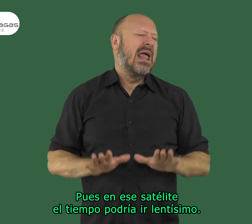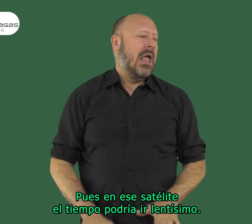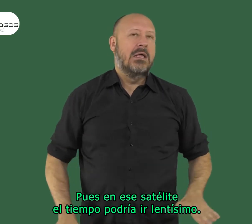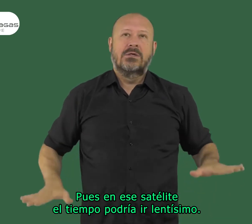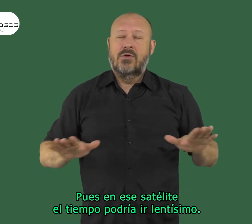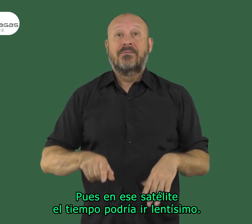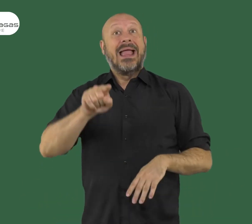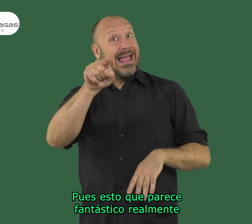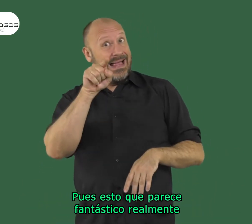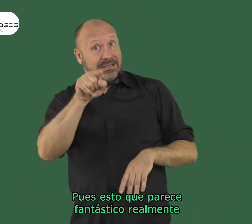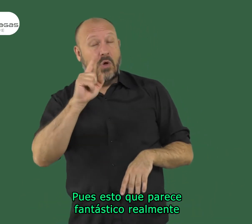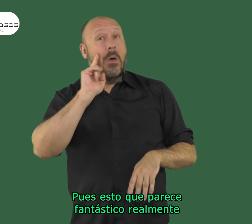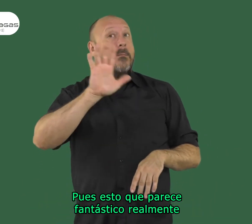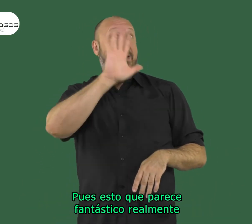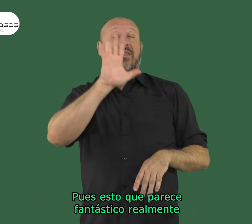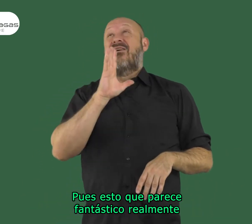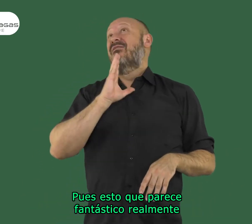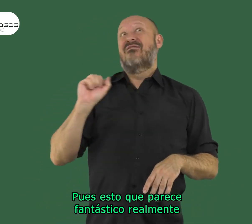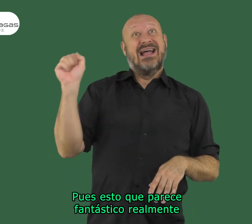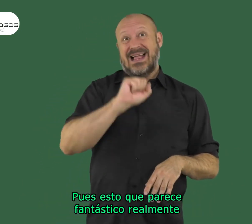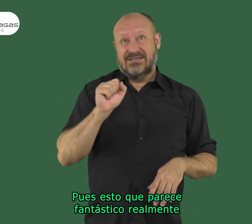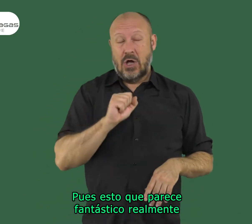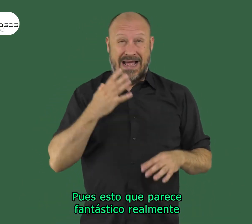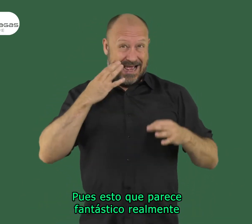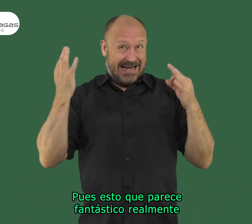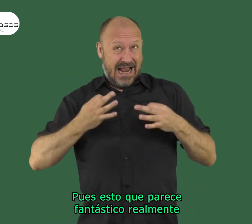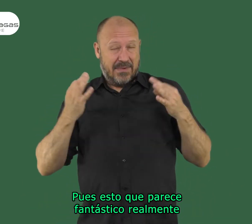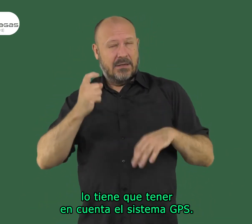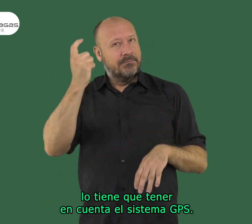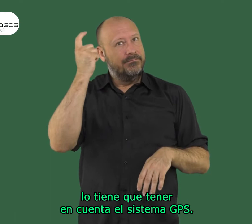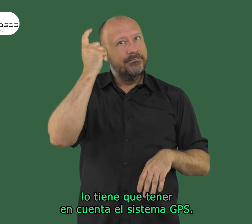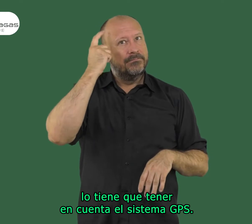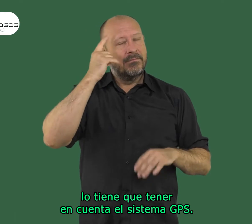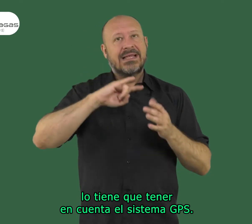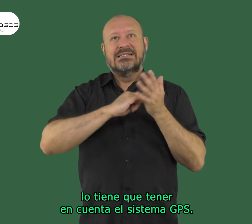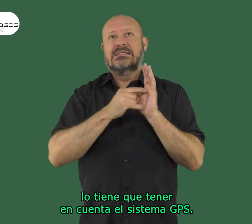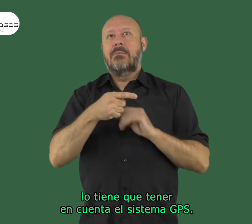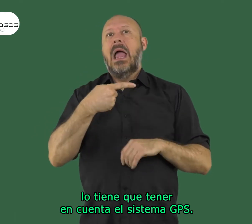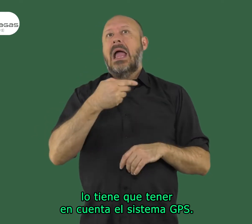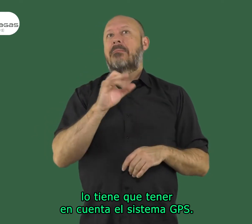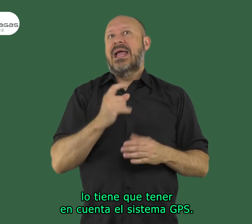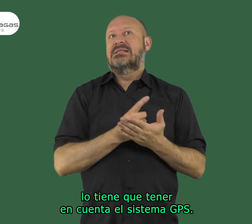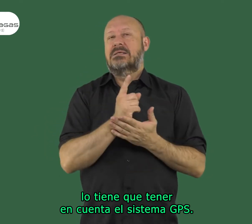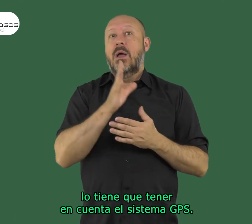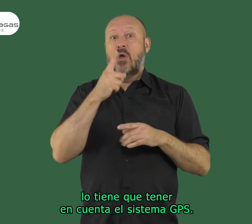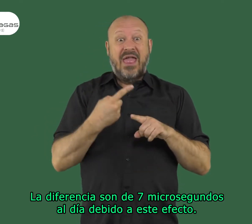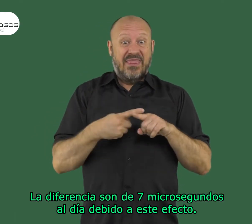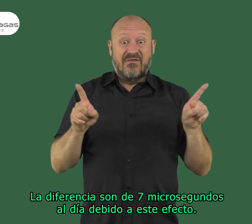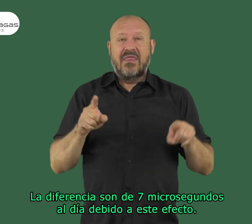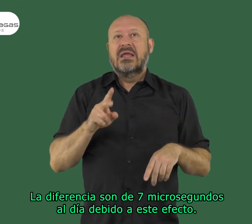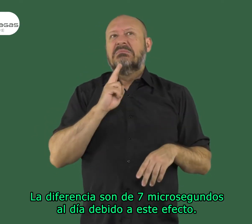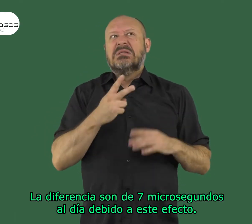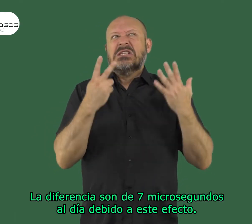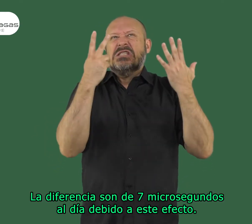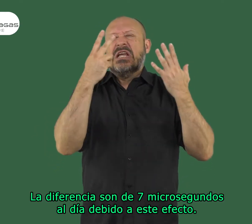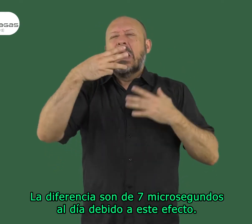ir lentísimo. Pues esto, que parece fantástico, realmente lo tiene que tener en cuenta el sistema GPS. La